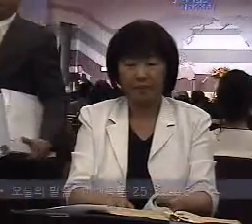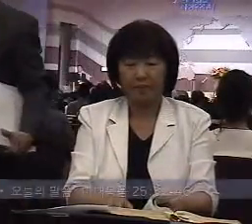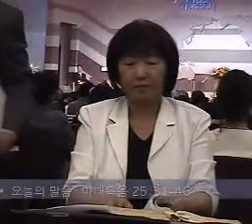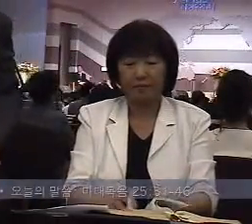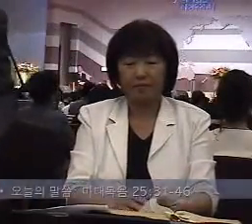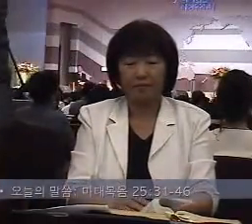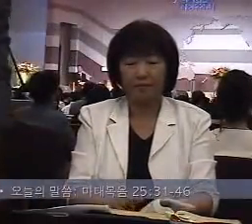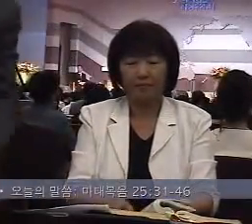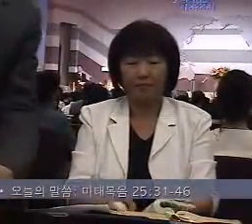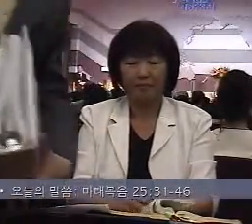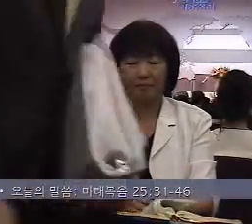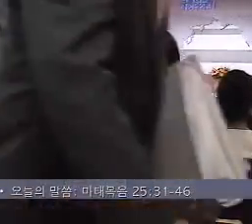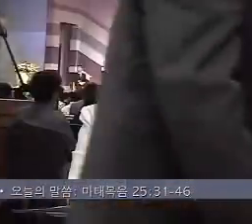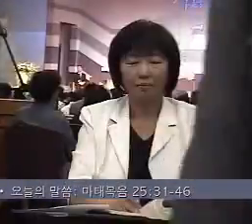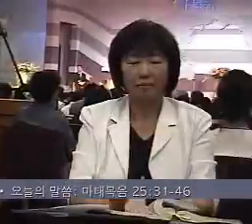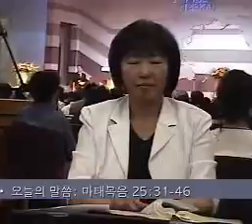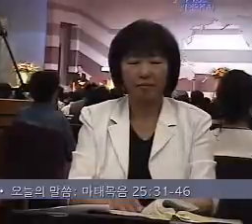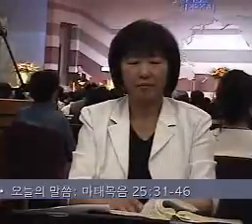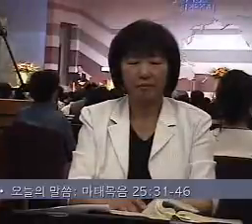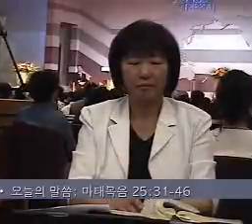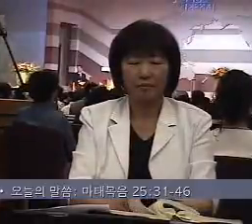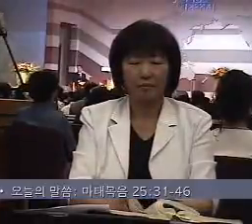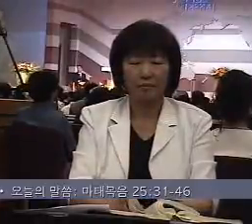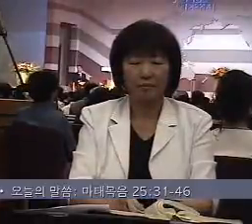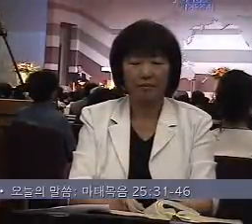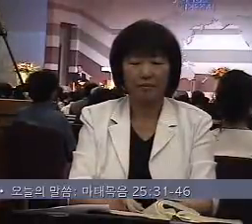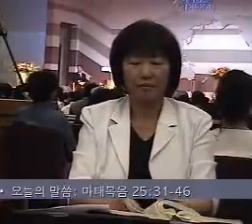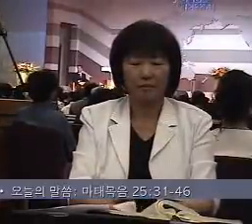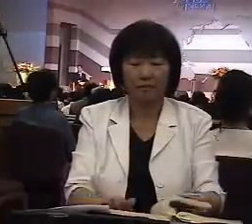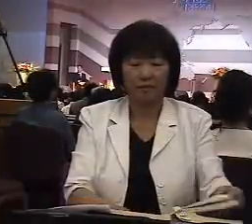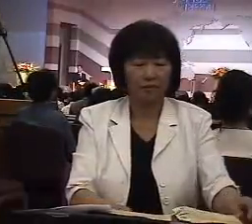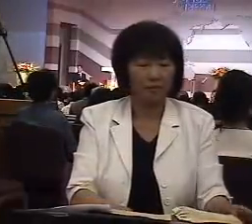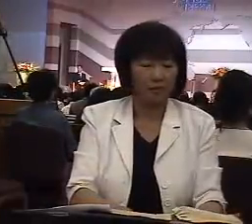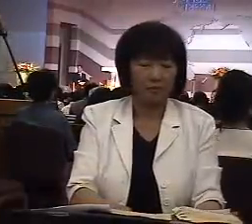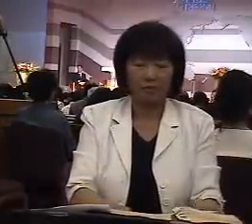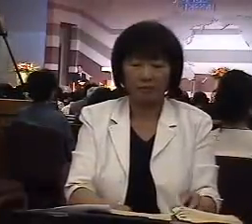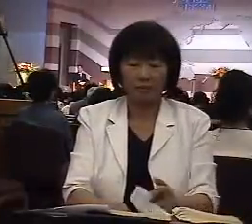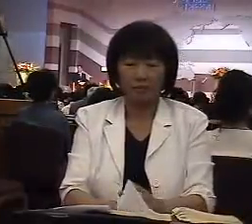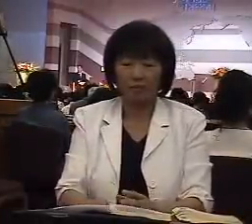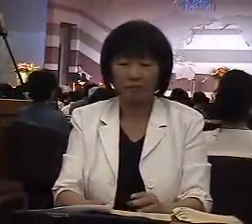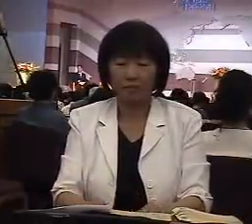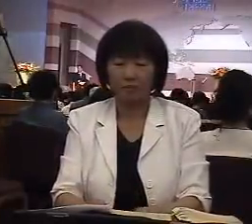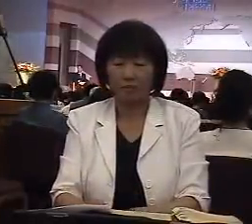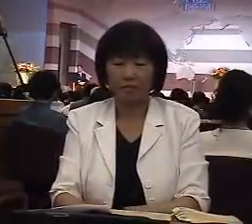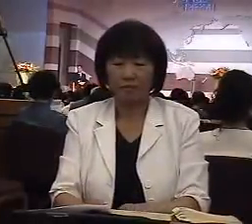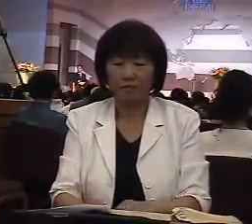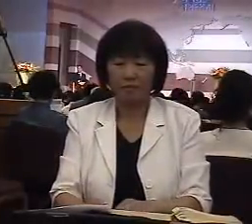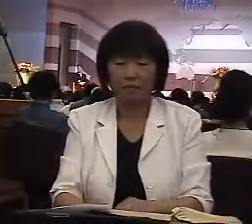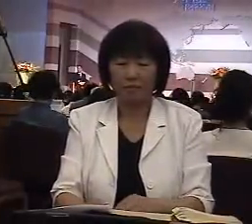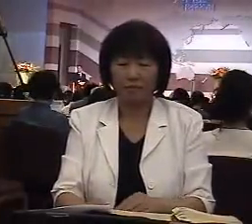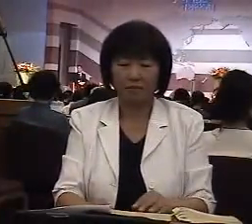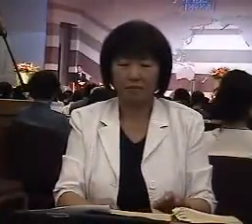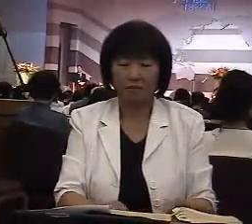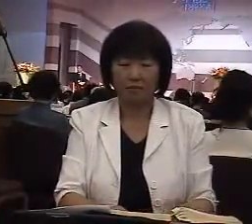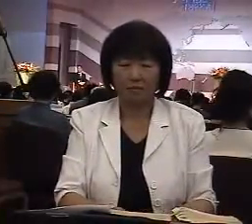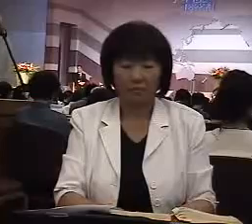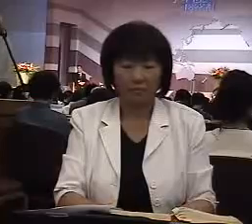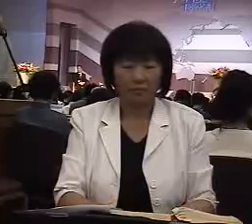본문은 31절부터 46절이 되겠지만 우리 교독은 41절부터 46절까지만